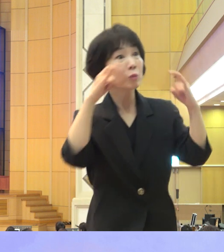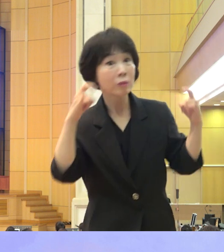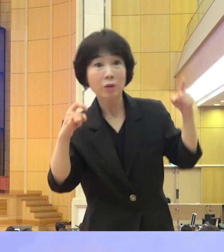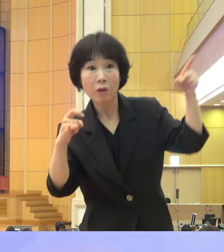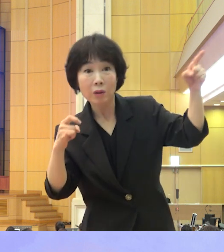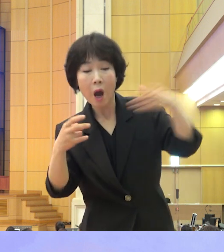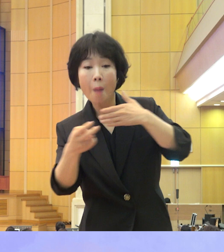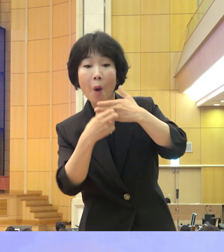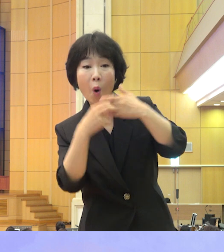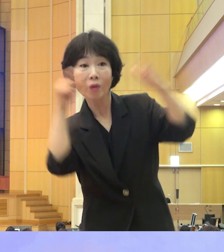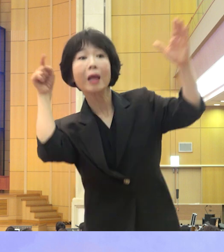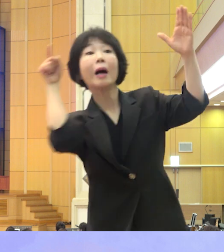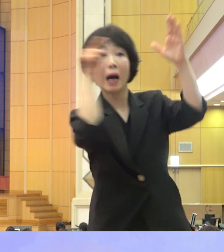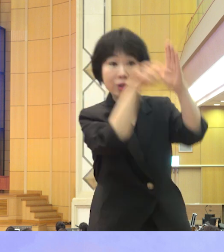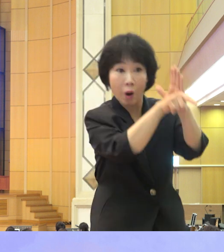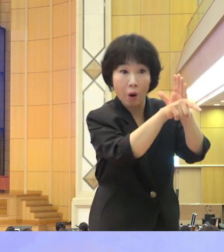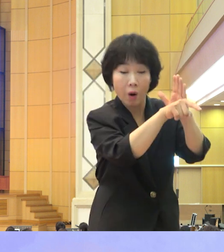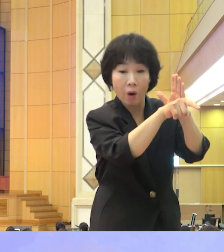동부시립병원에서